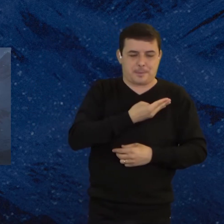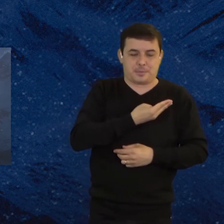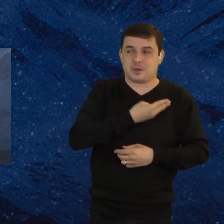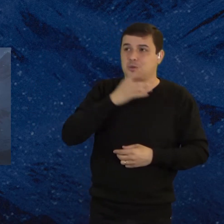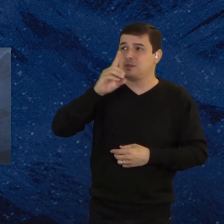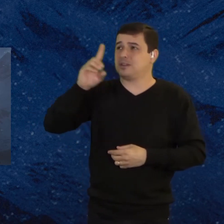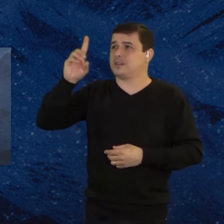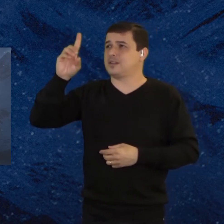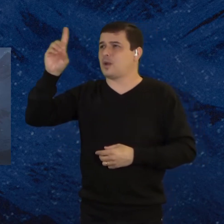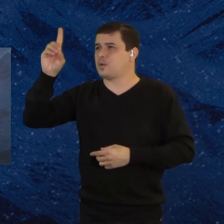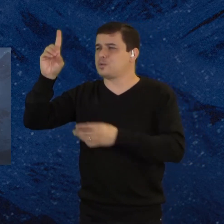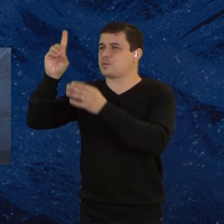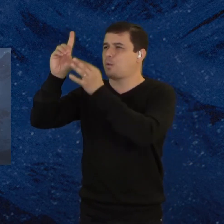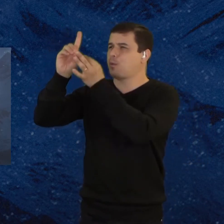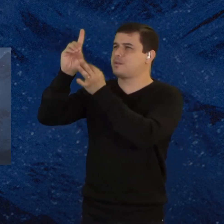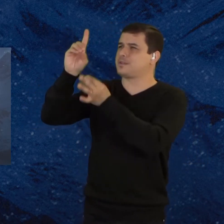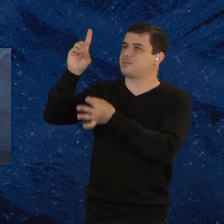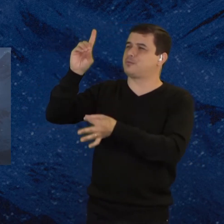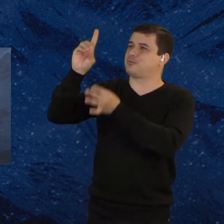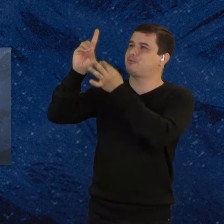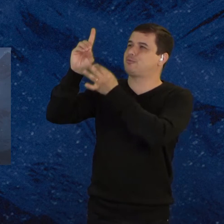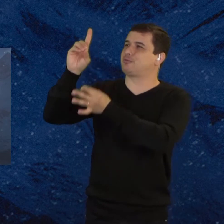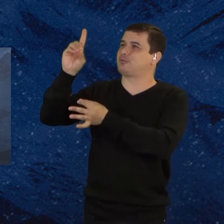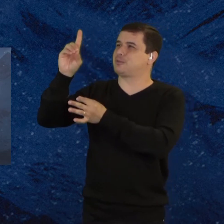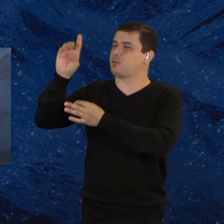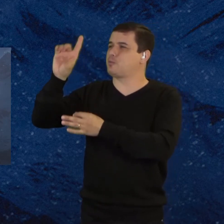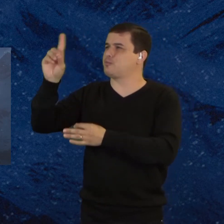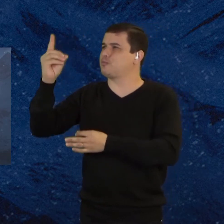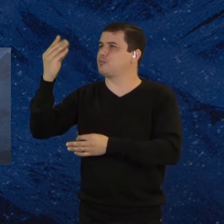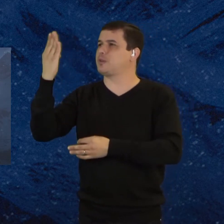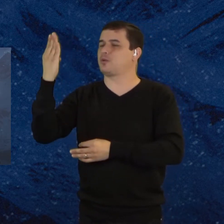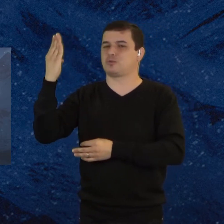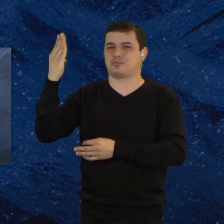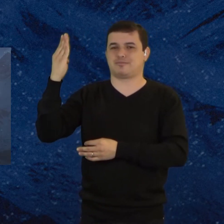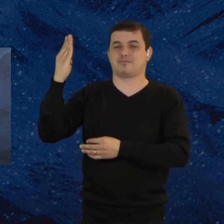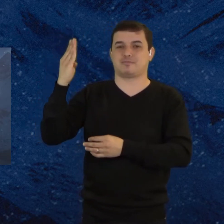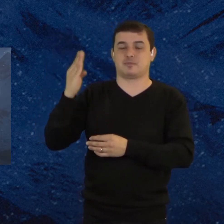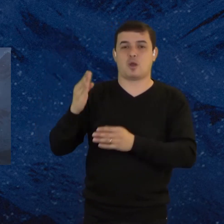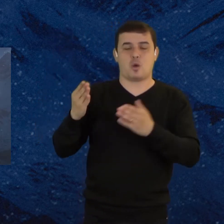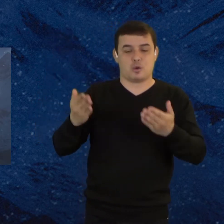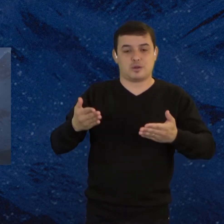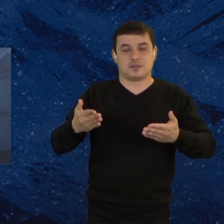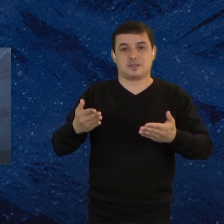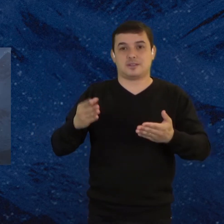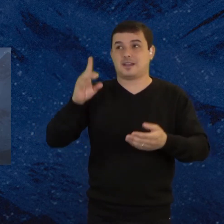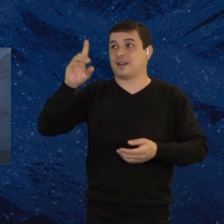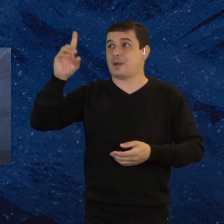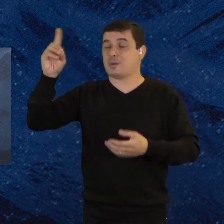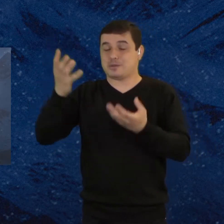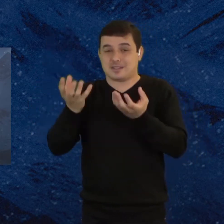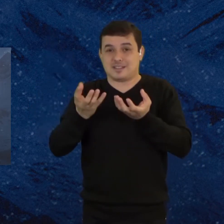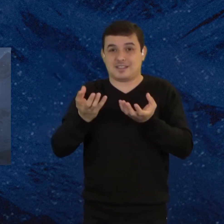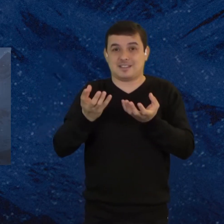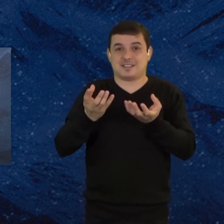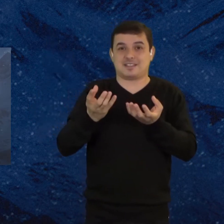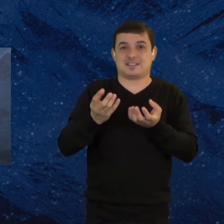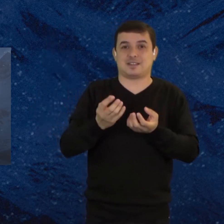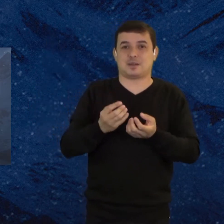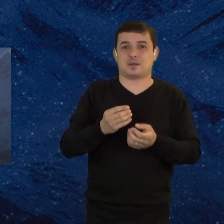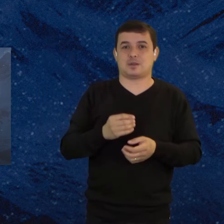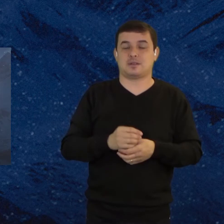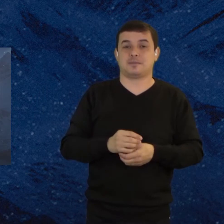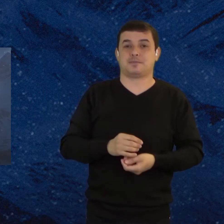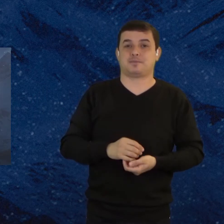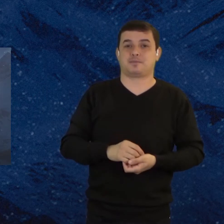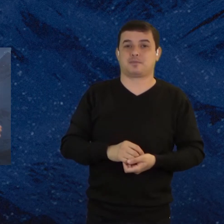íntimo de Deus. Ele mesmo fez isso. Ele quis nos levar para perto dEle. Na